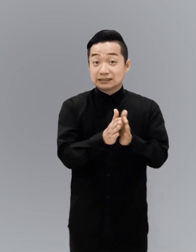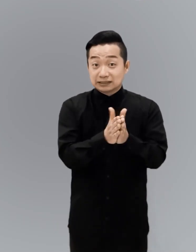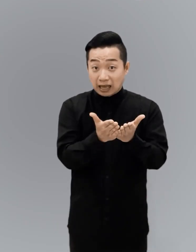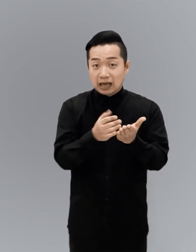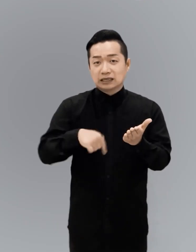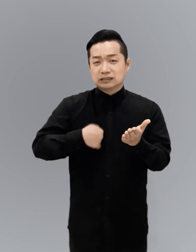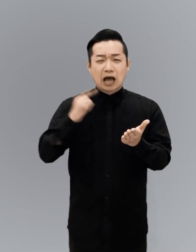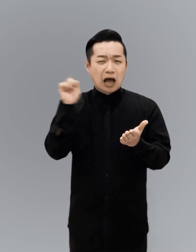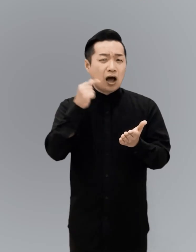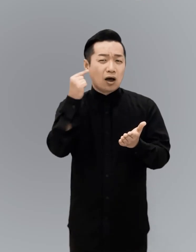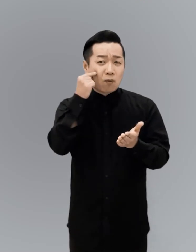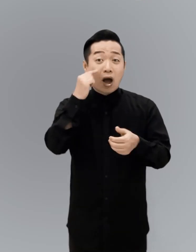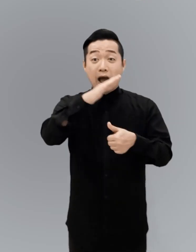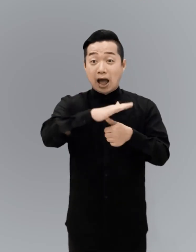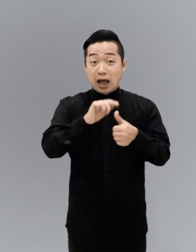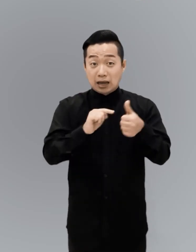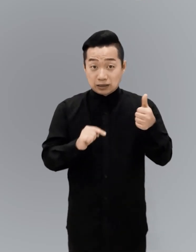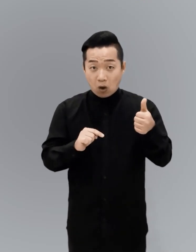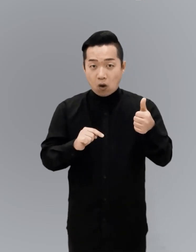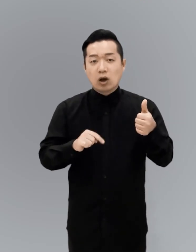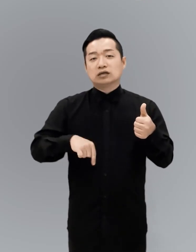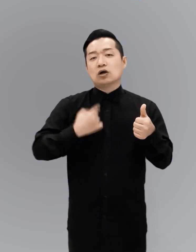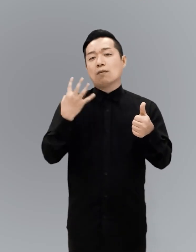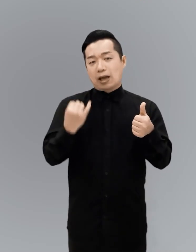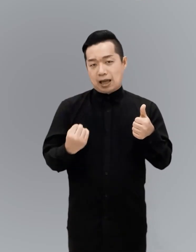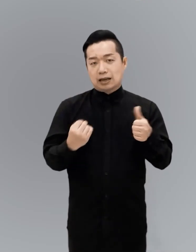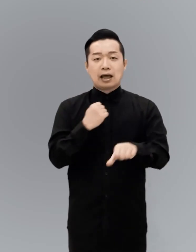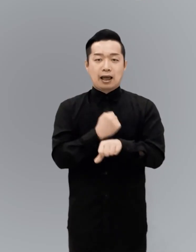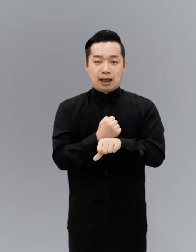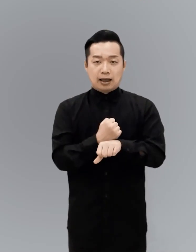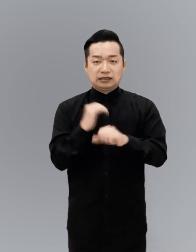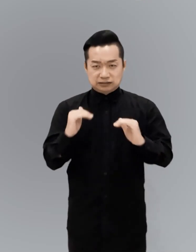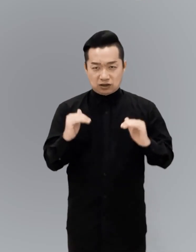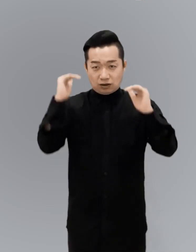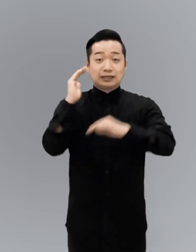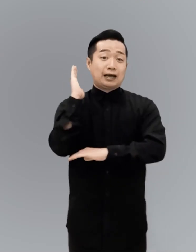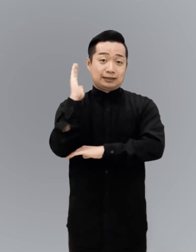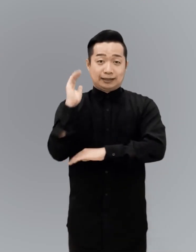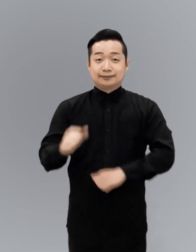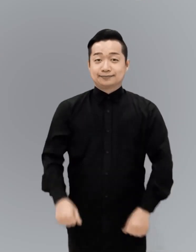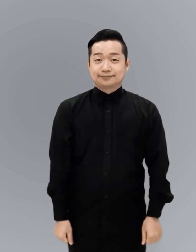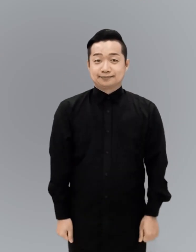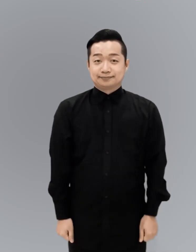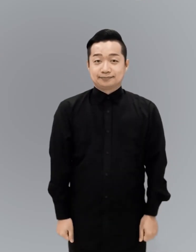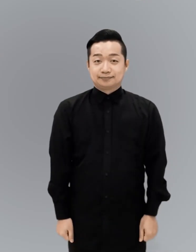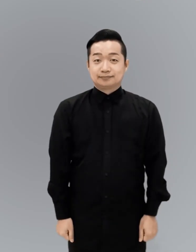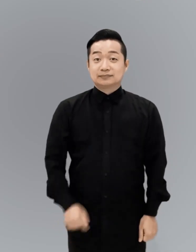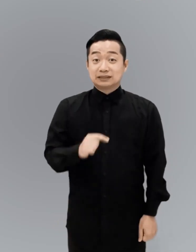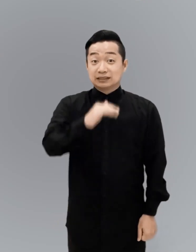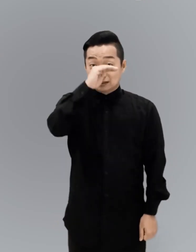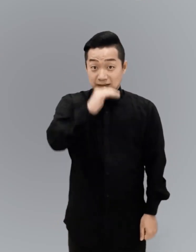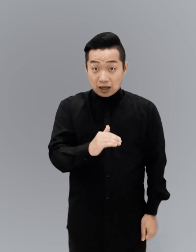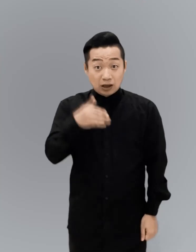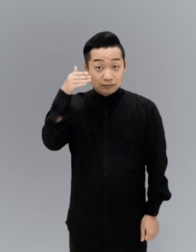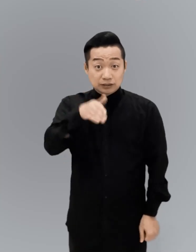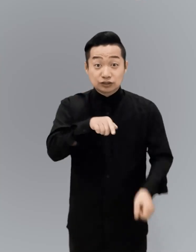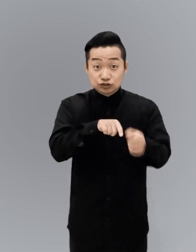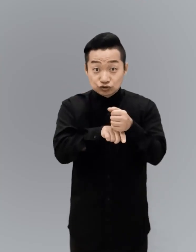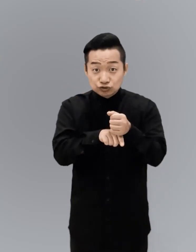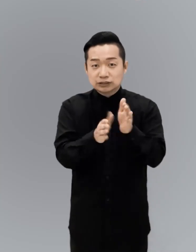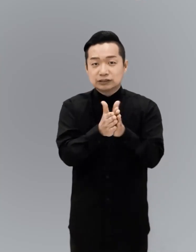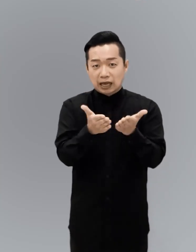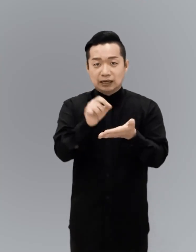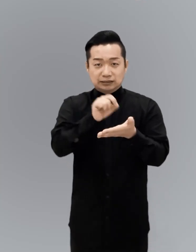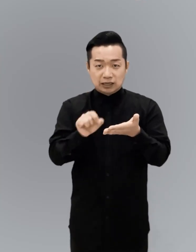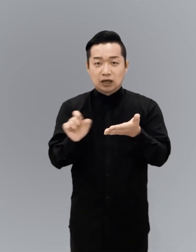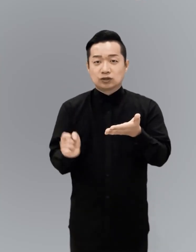이 책은 스스로 아무것도 하지 못하던 아이가 스스로 많은 것을 하게 되는 성장 이야기입니다. 이런 주제에 주목하게